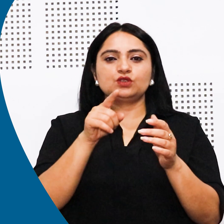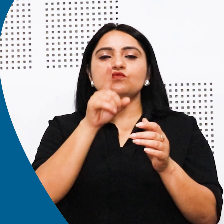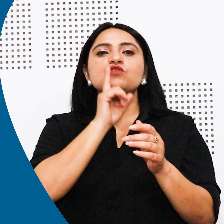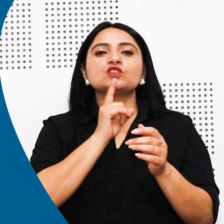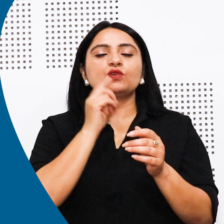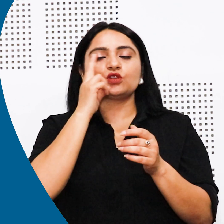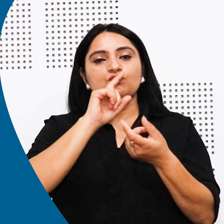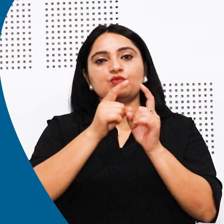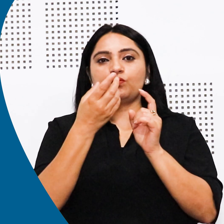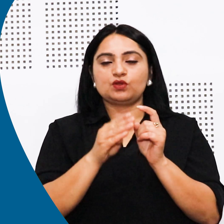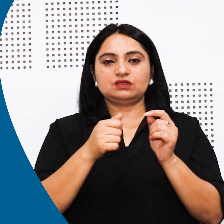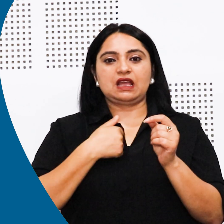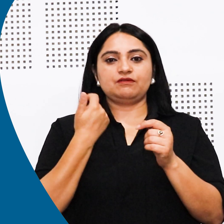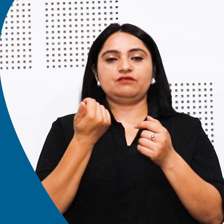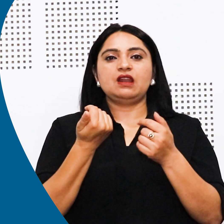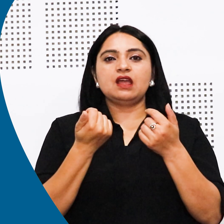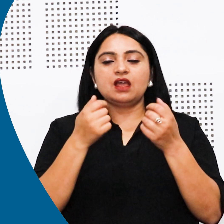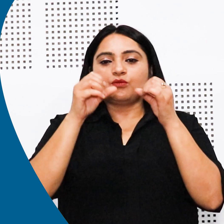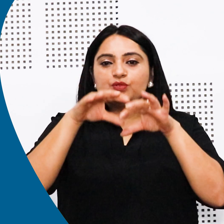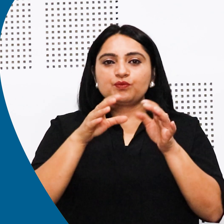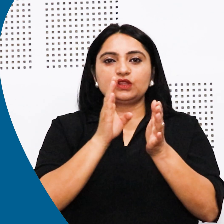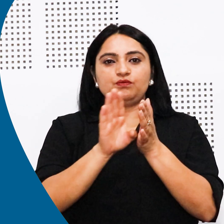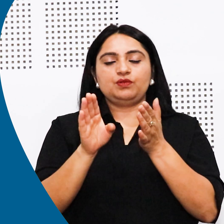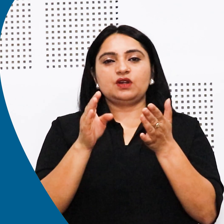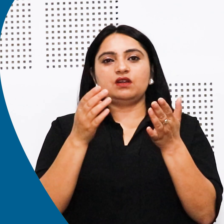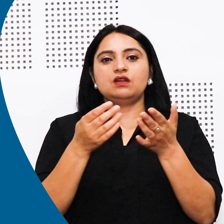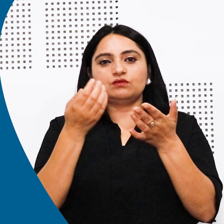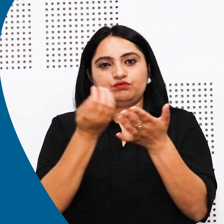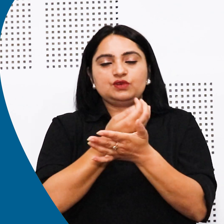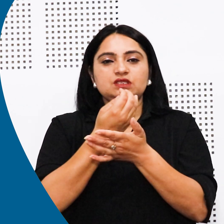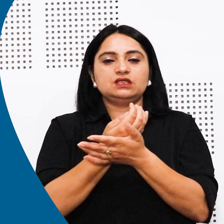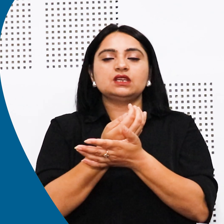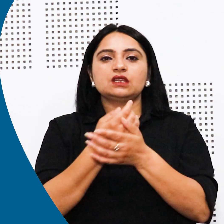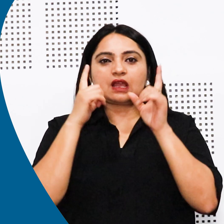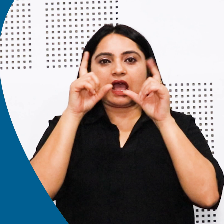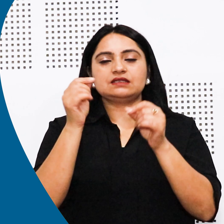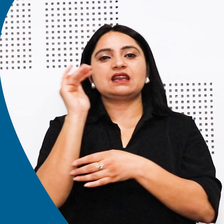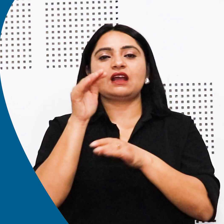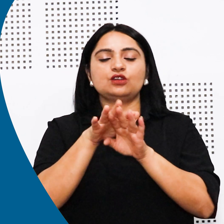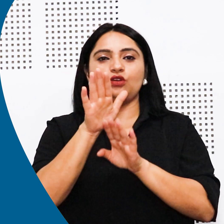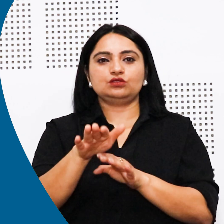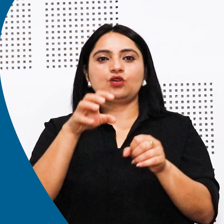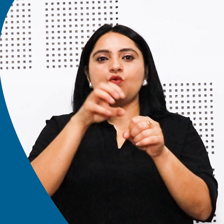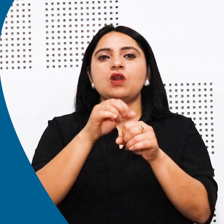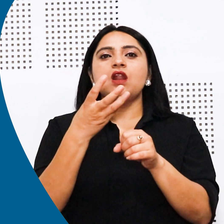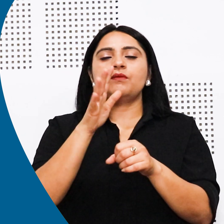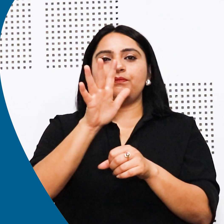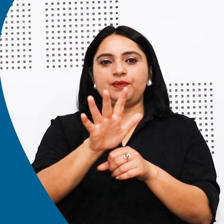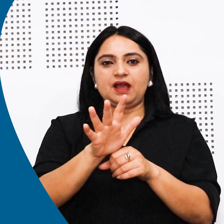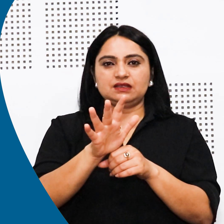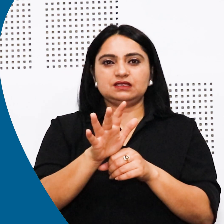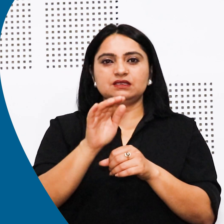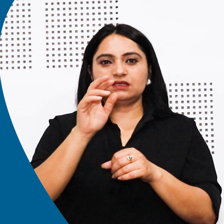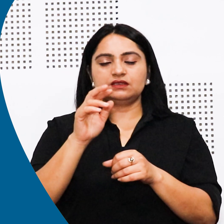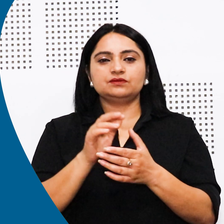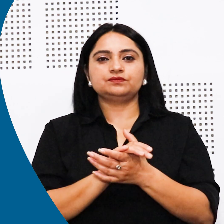भइरहन्छ। यसबाट आफूहरूलाई विपदबाट बच्न मद्दत पुग्ने अपेक्षा नागरिकको छ। टिकापुर नगरपालिका वडा नम्बर 5 कर्मी डाँडाका